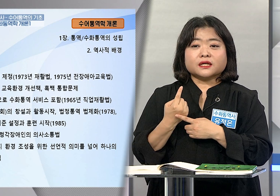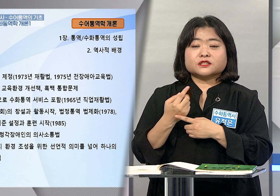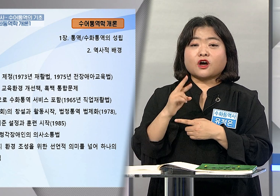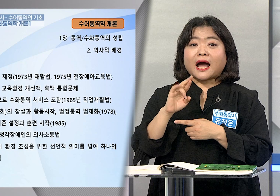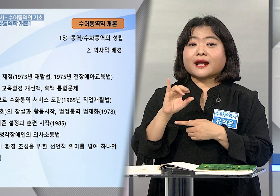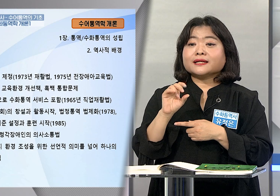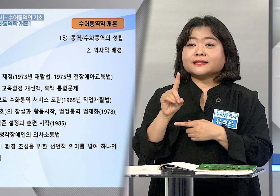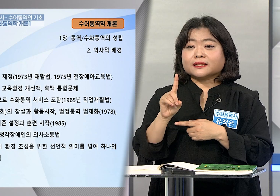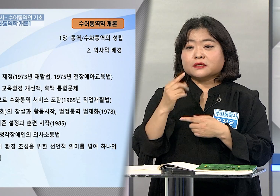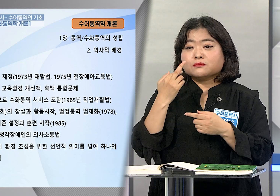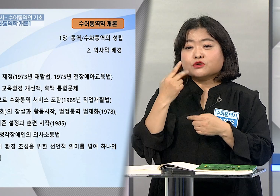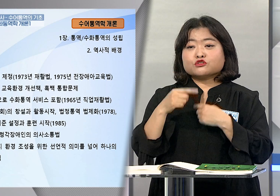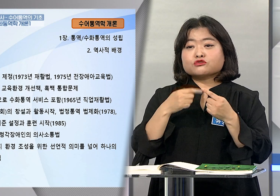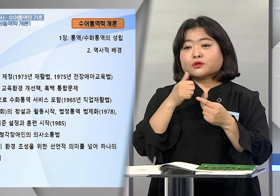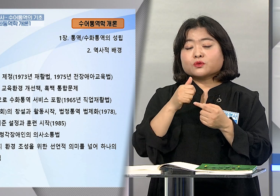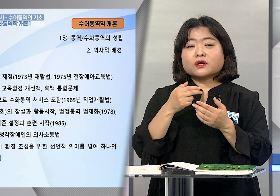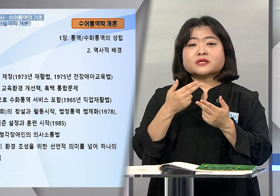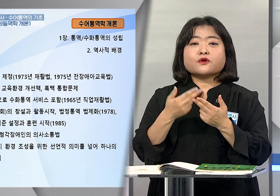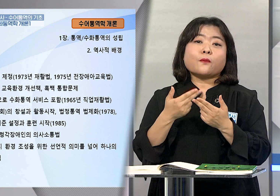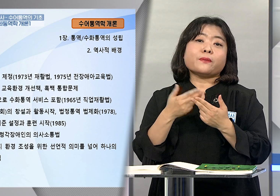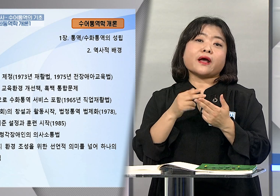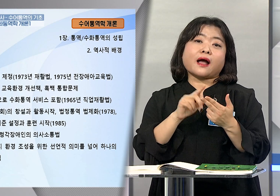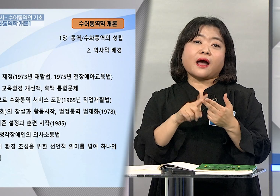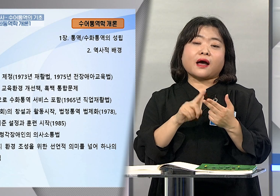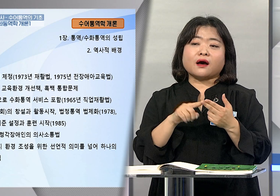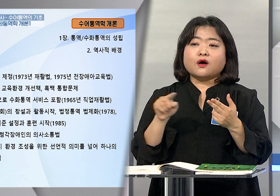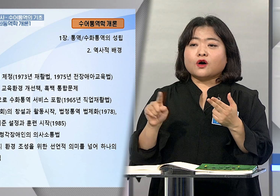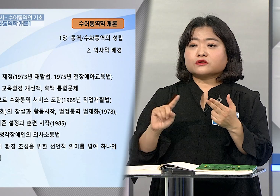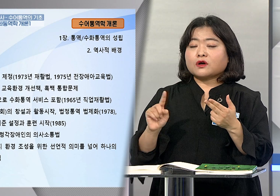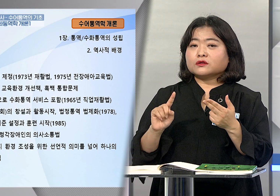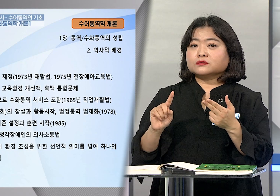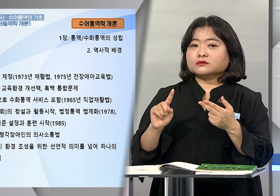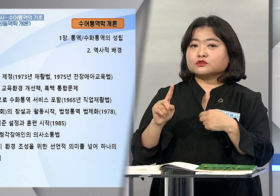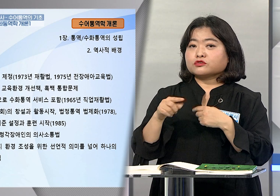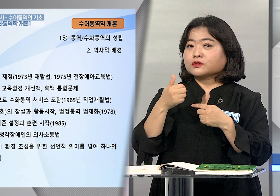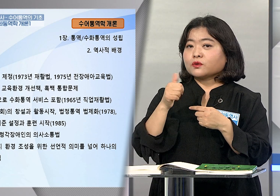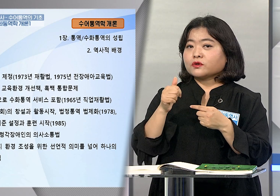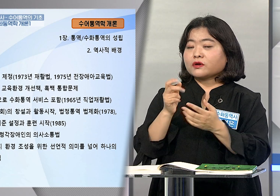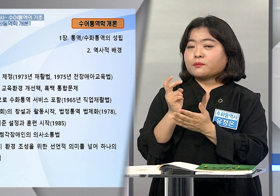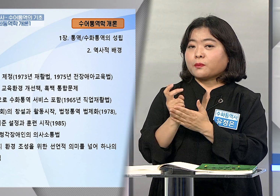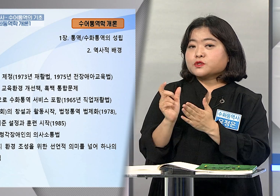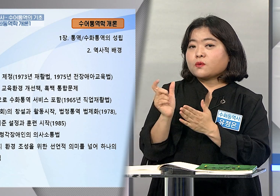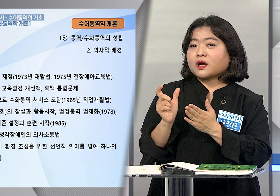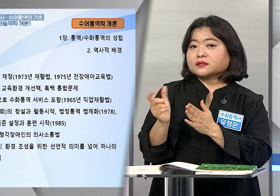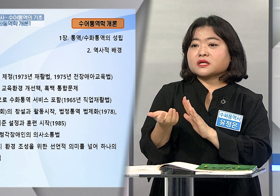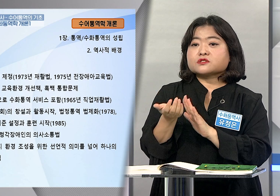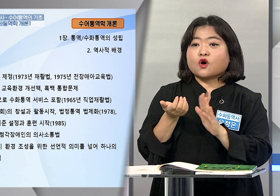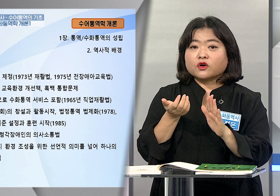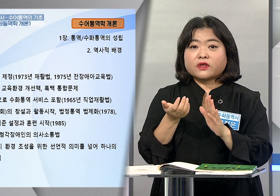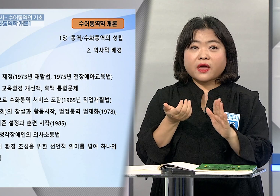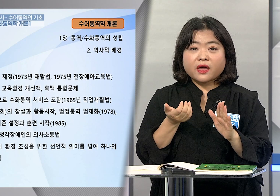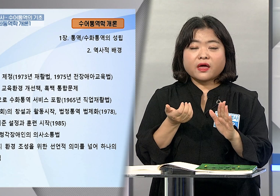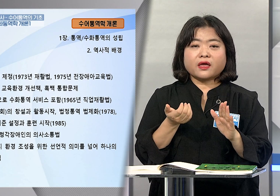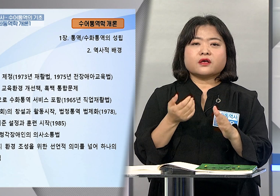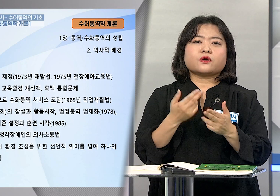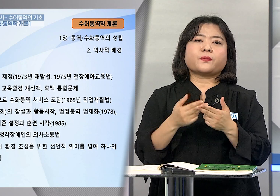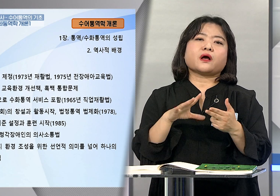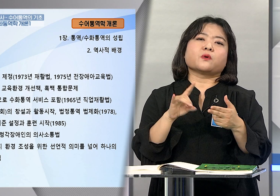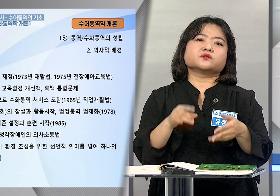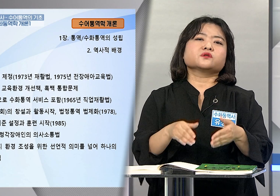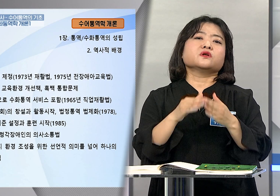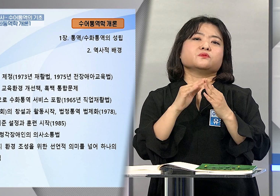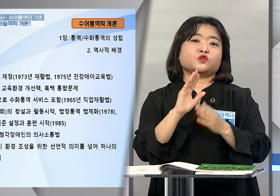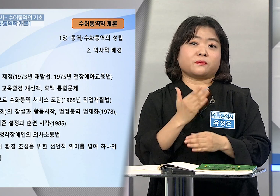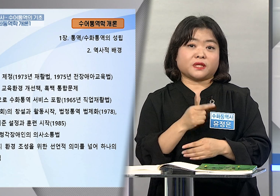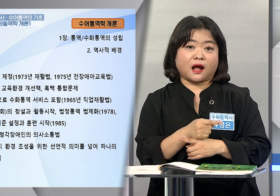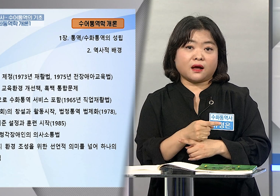미국이 저 RID 미국 수화통역사 협회가 어떤 수화통역의 법제화가 되기 전에 협회가